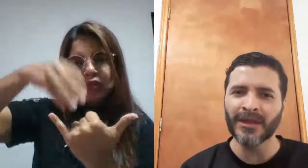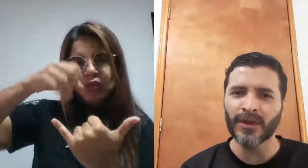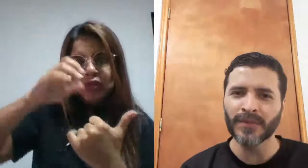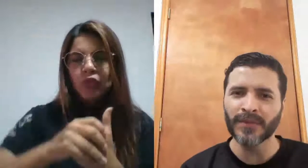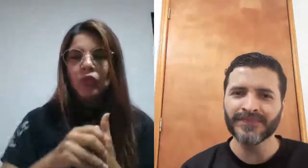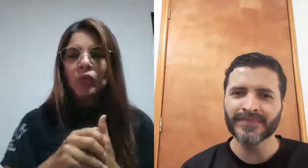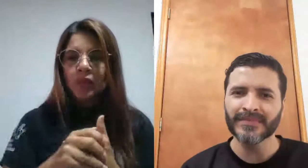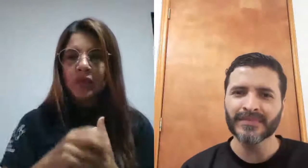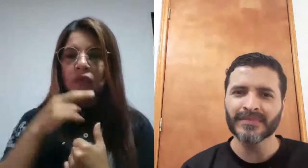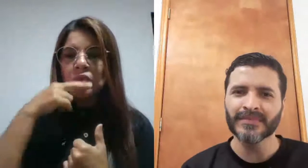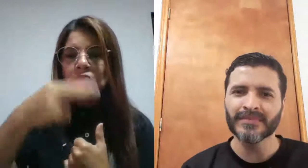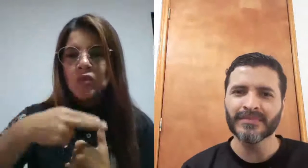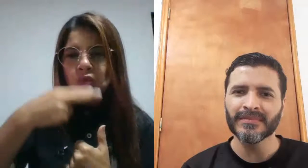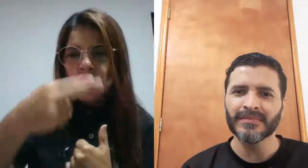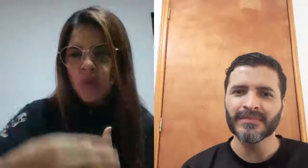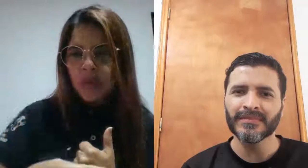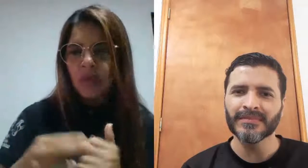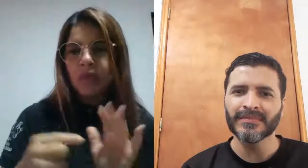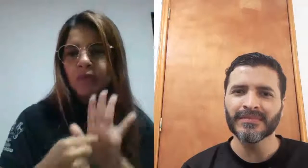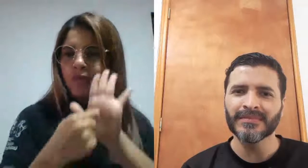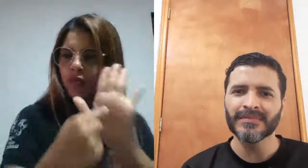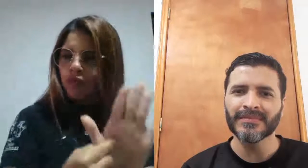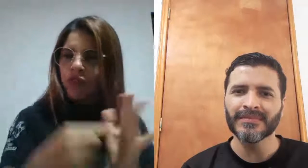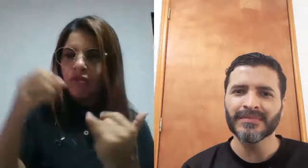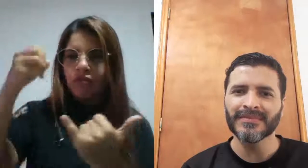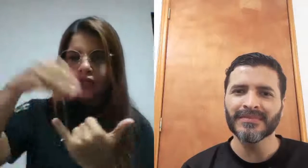con el cuento.